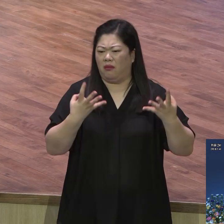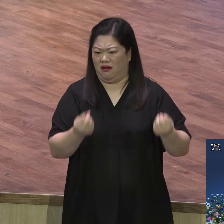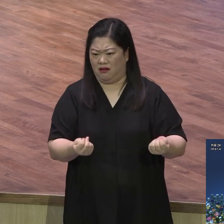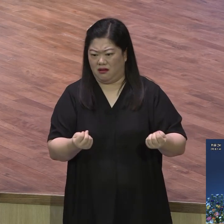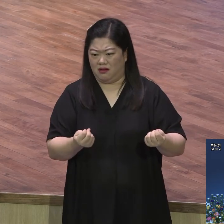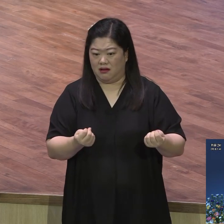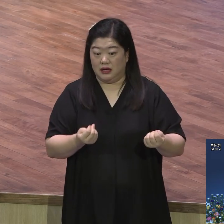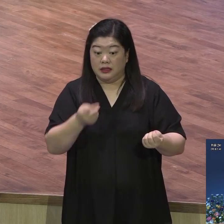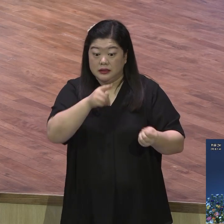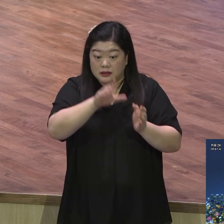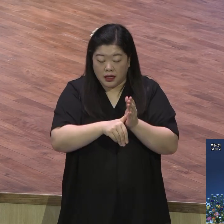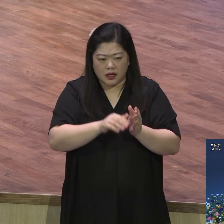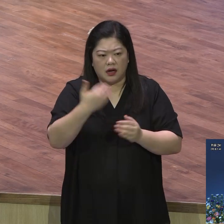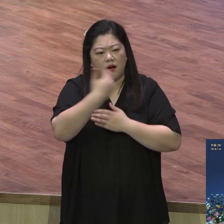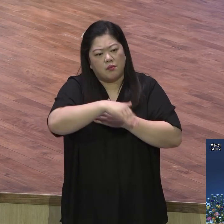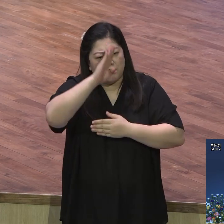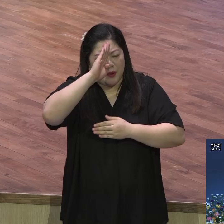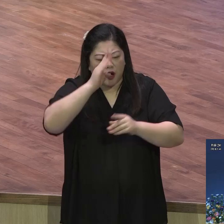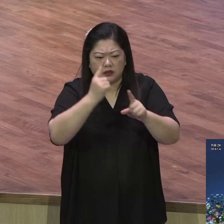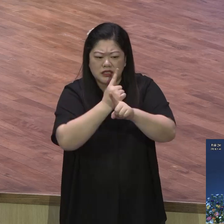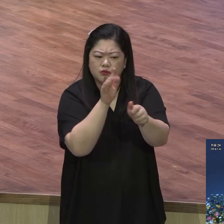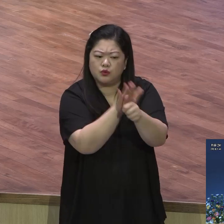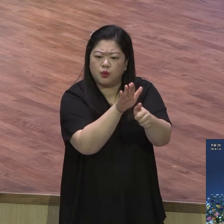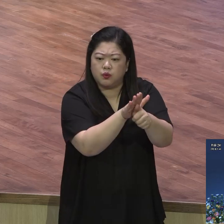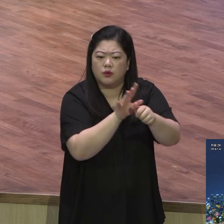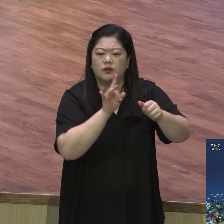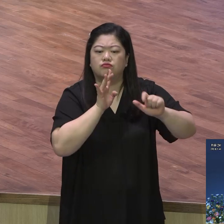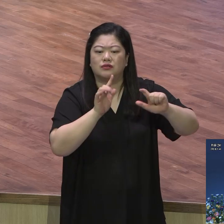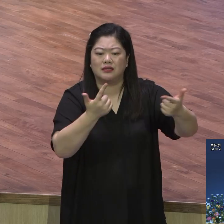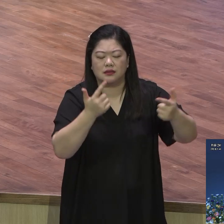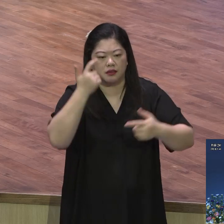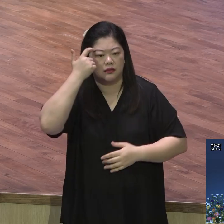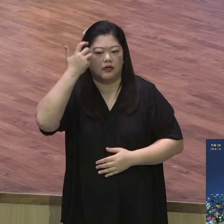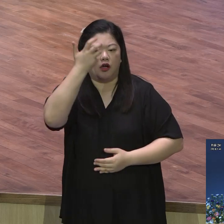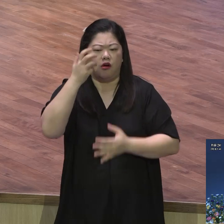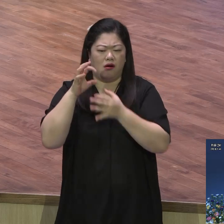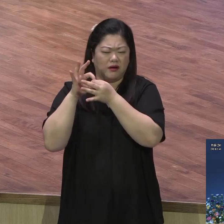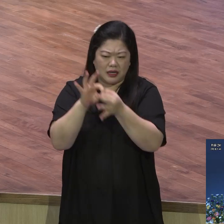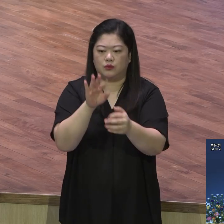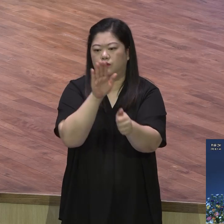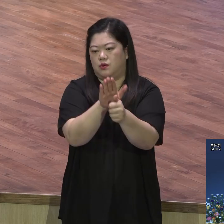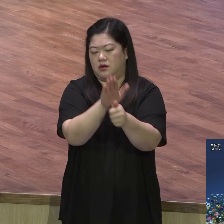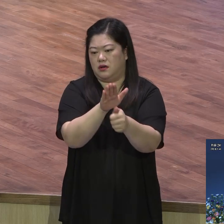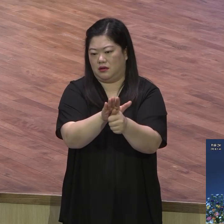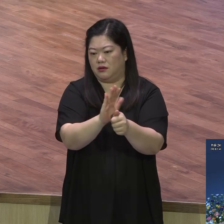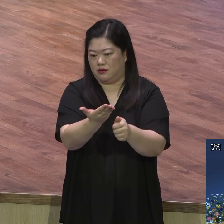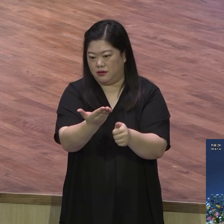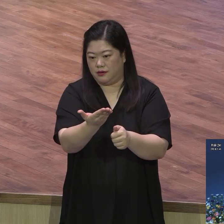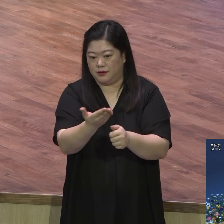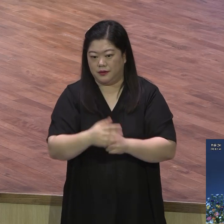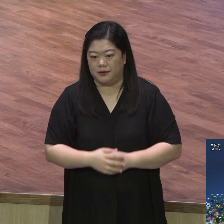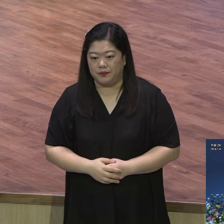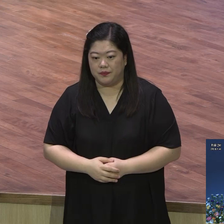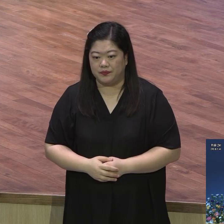질병의 치유 수준으로 머물러서는 안 된다는 말씀입니다. 정말 중요한 치유사역은